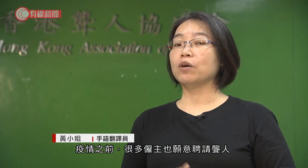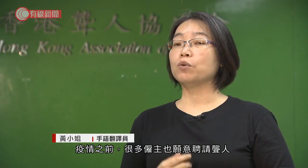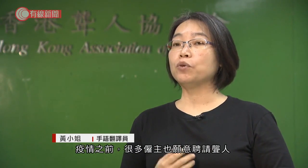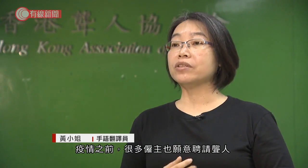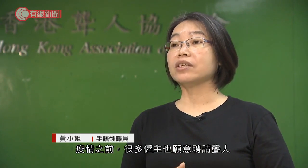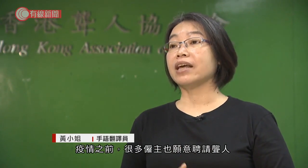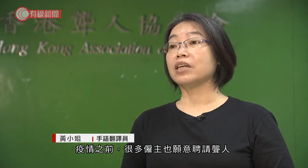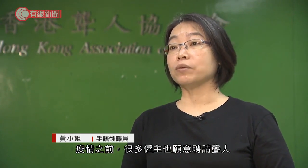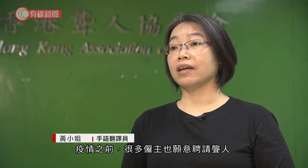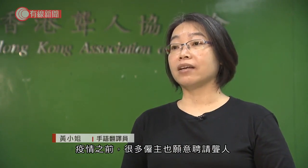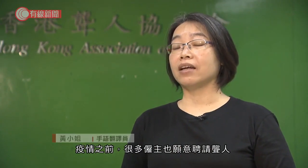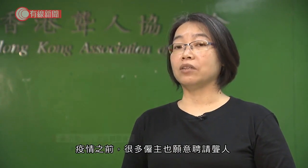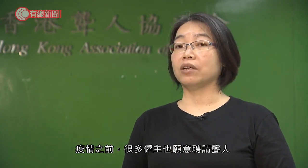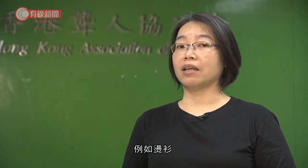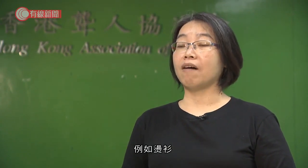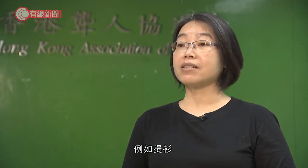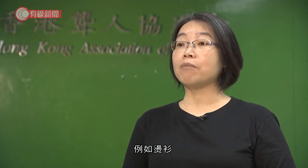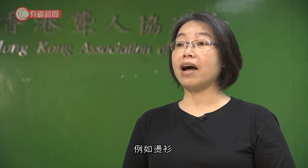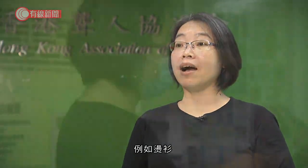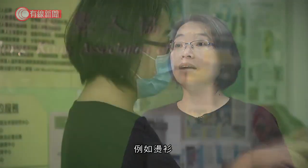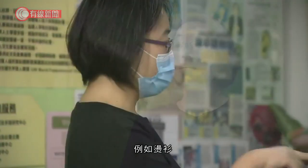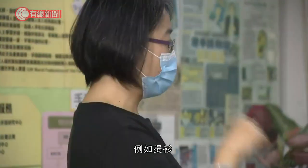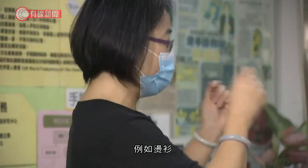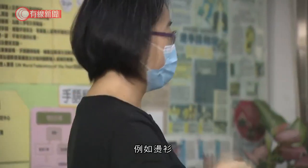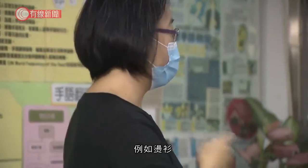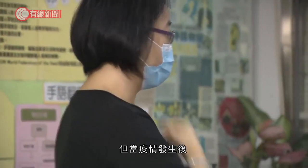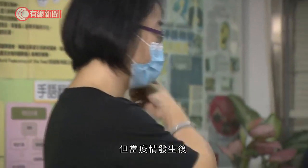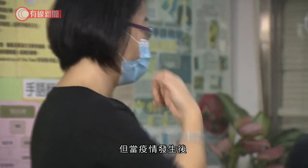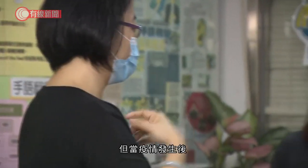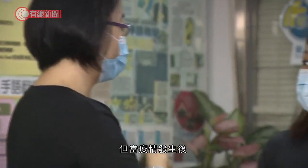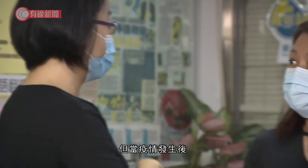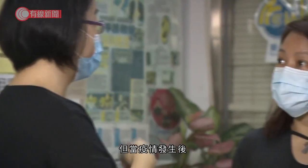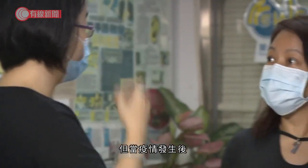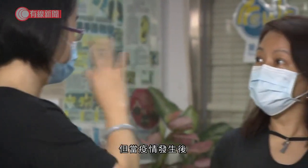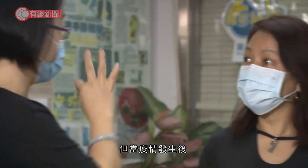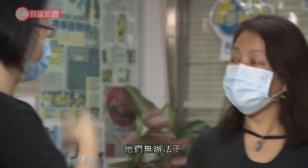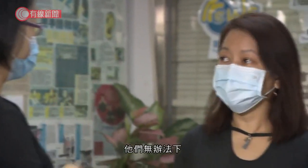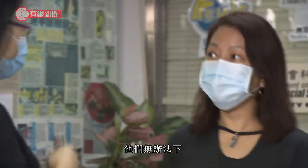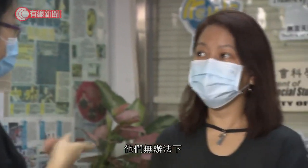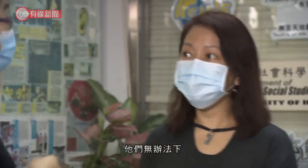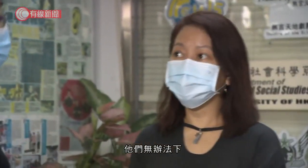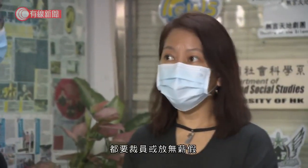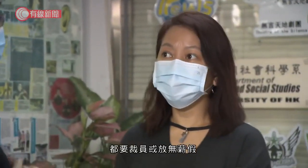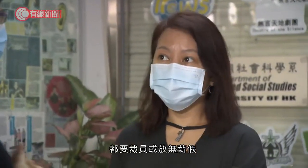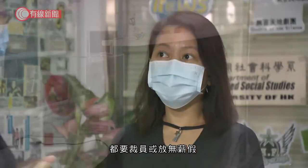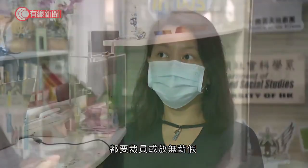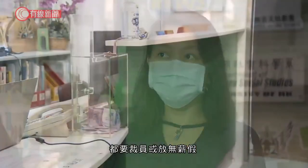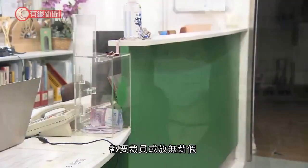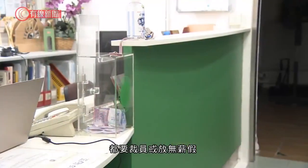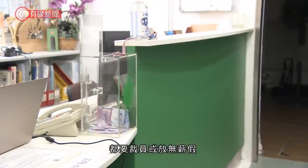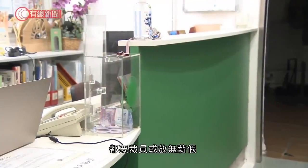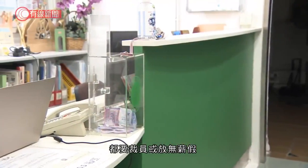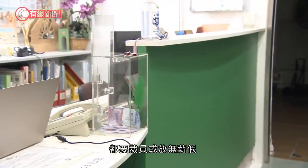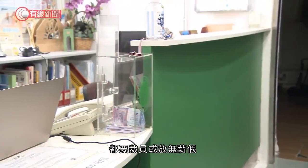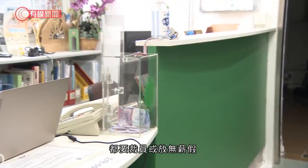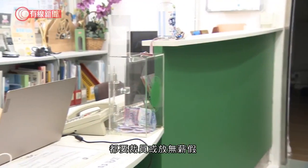即係好願意請啲聾人嘅，例如燙衫啊。當疫情發生咗之後咧，佢哋冇辦法，佢都要坐一啲院或者